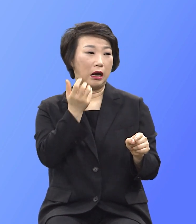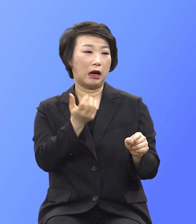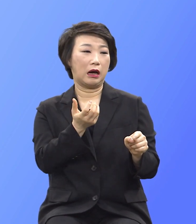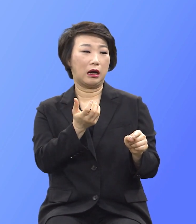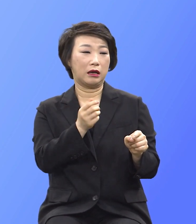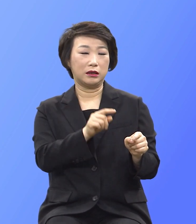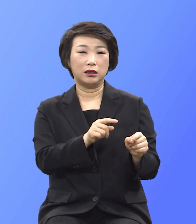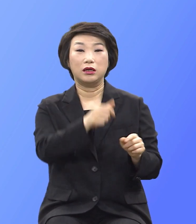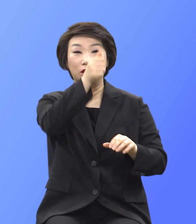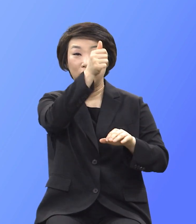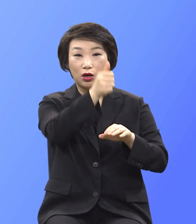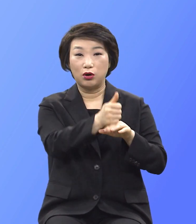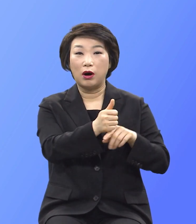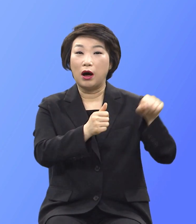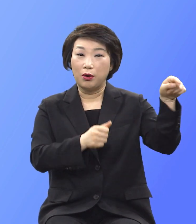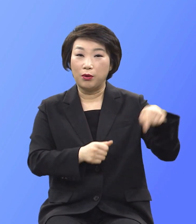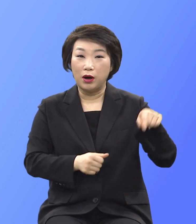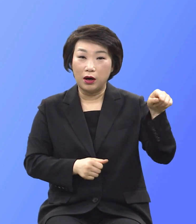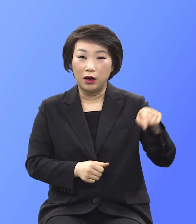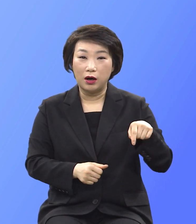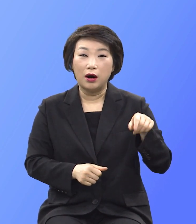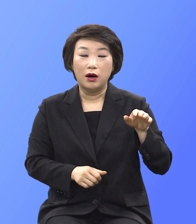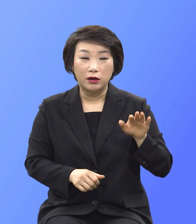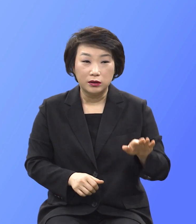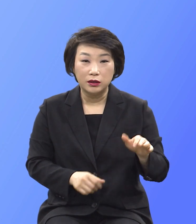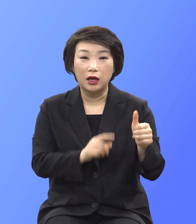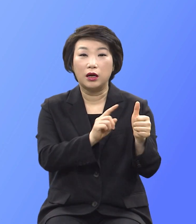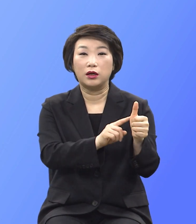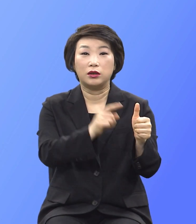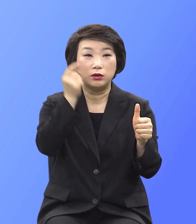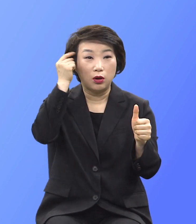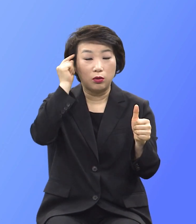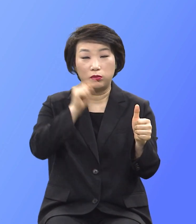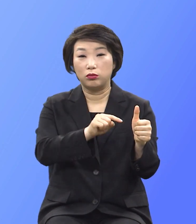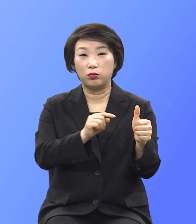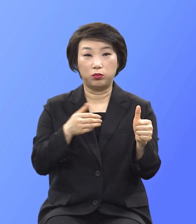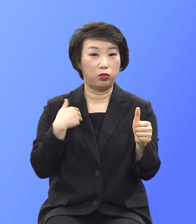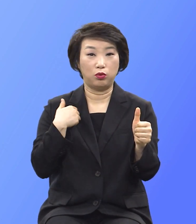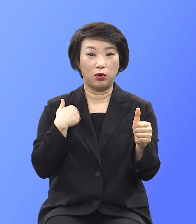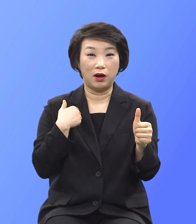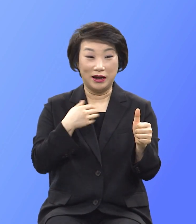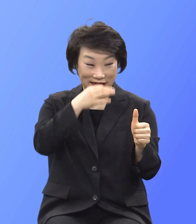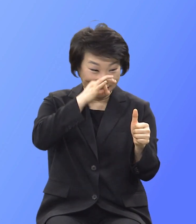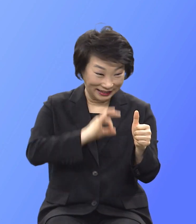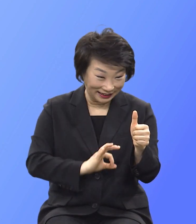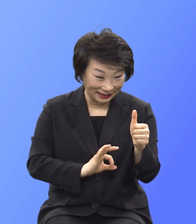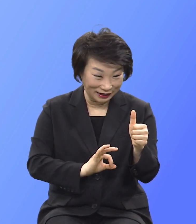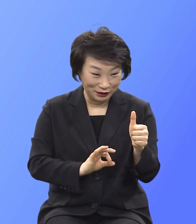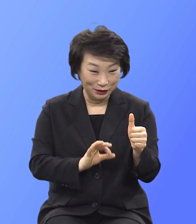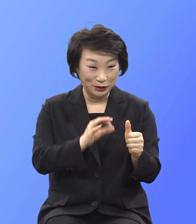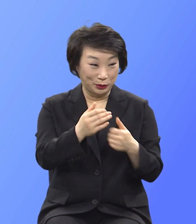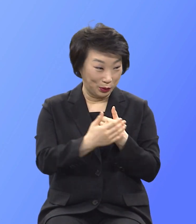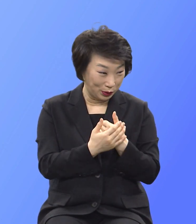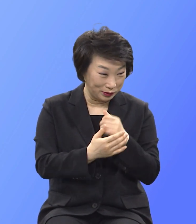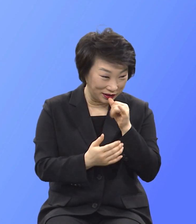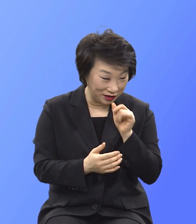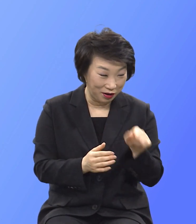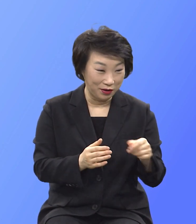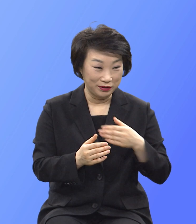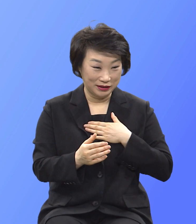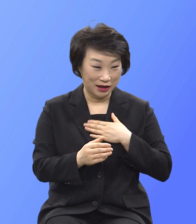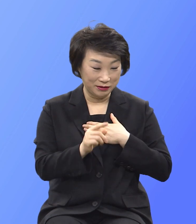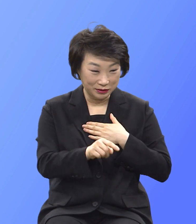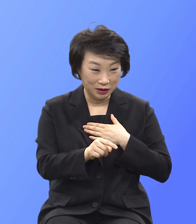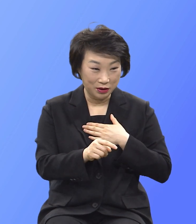참혹한 결과를 가져오는데도 본인이 그것이 이익이다, 도움이다,